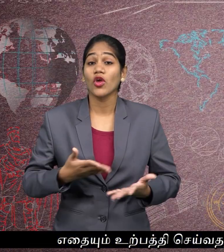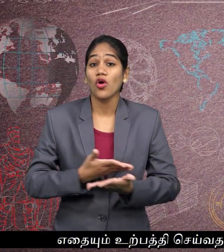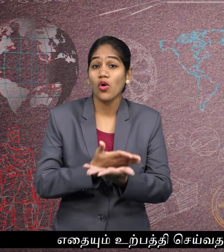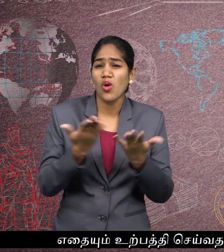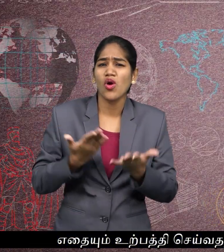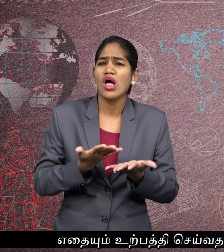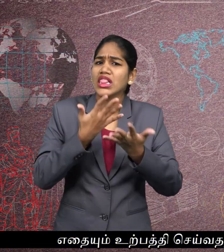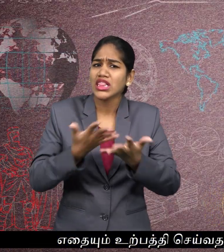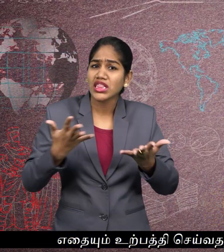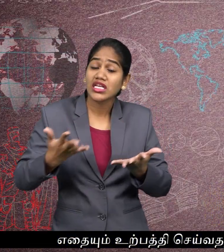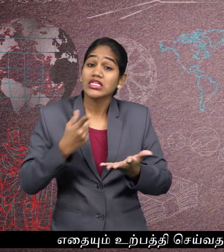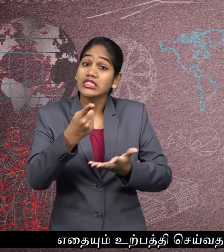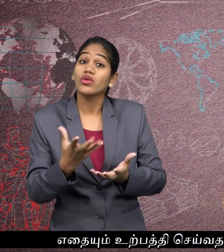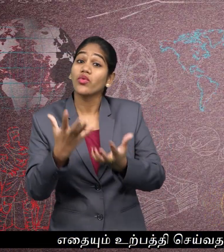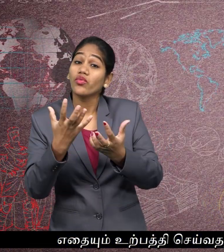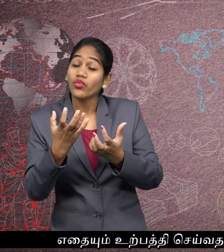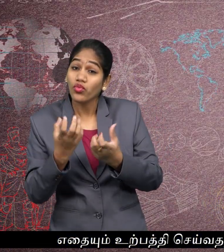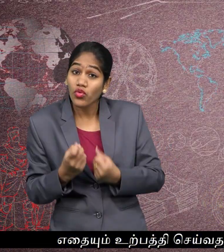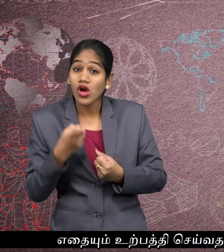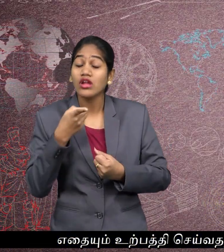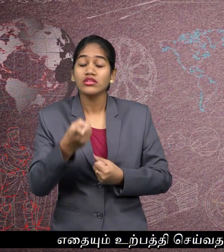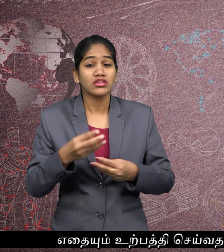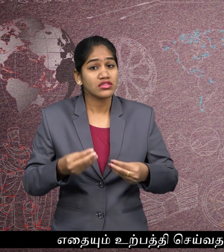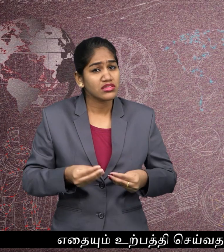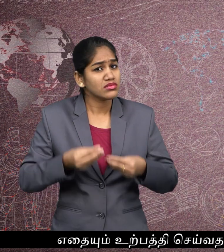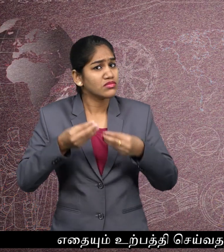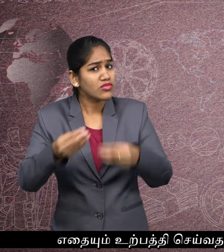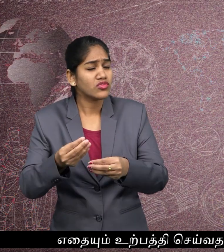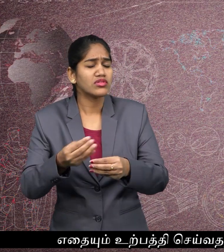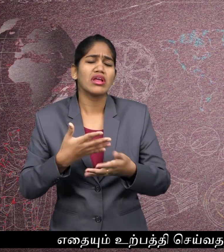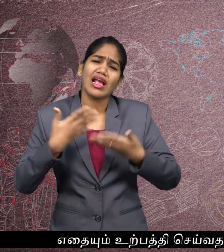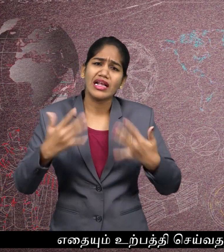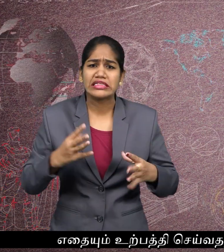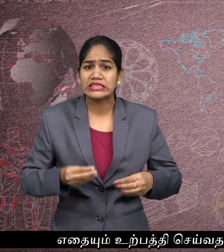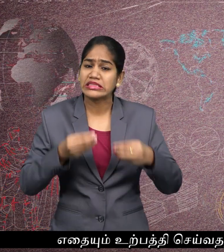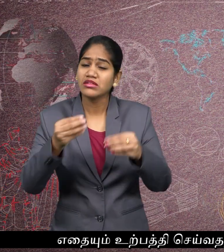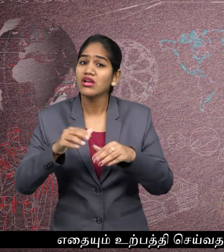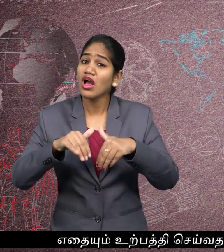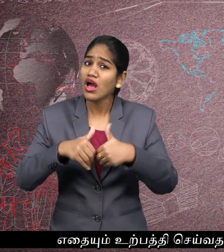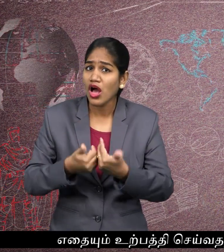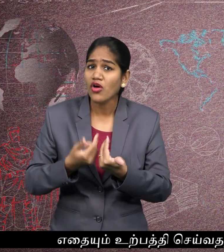எதையும் உற்பத்தி செய்வதற்கு என்னென்ன பொருட்கள் தேவை?